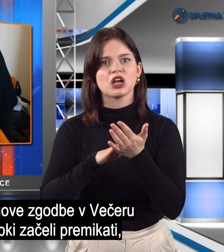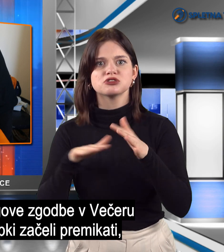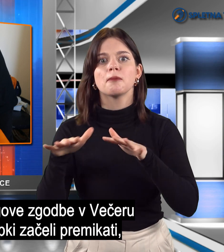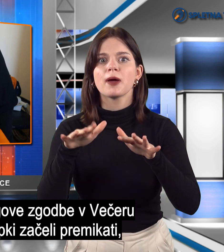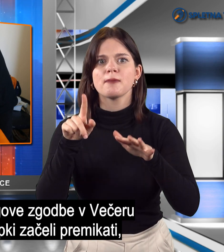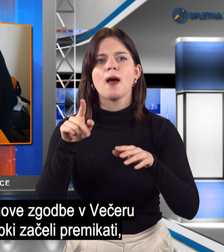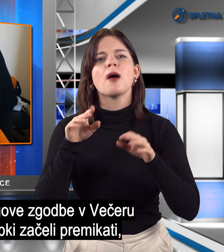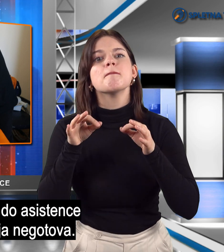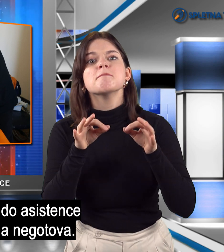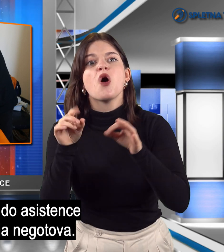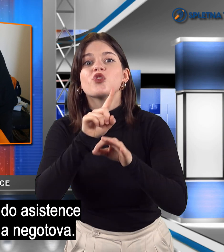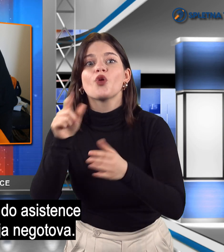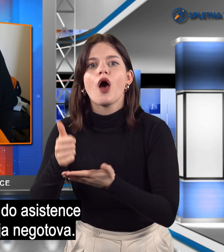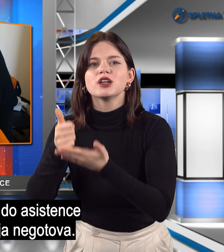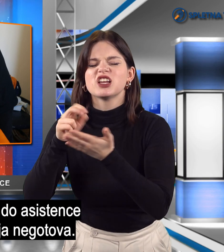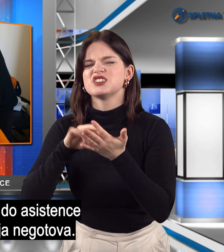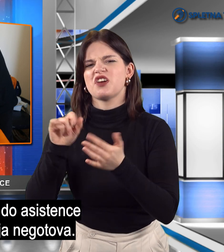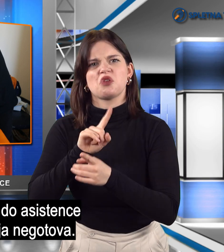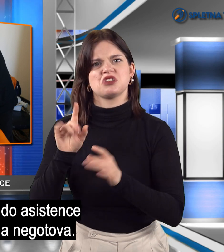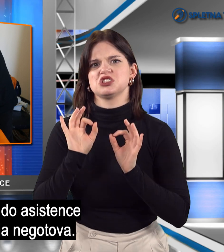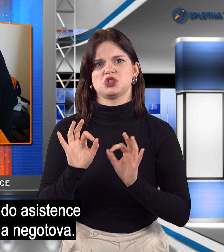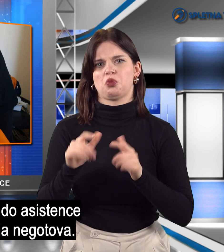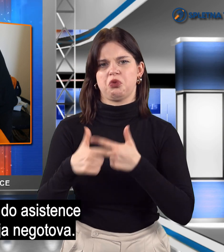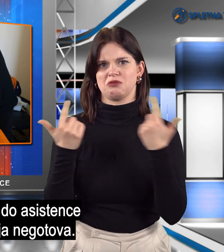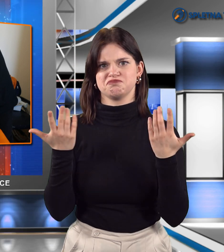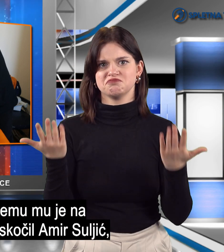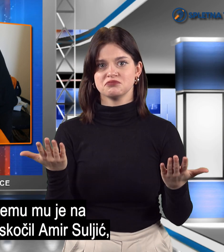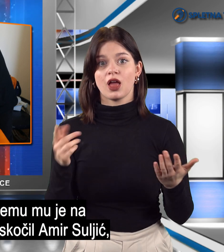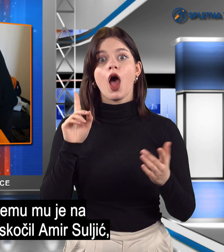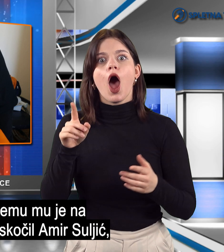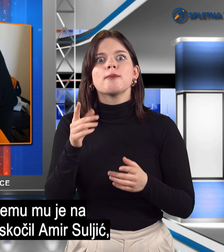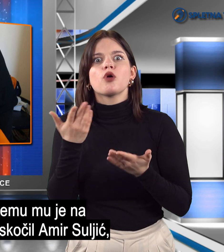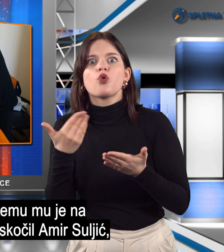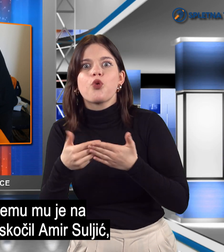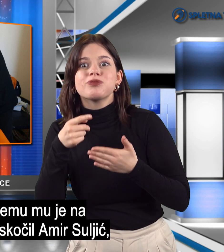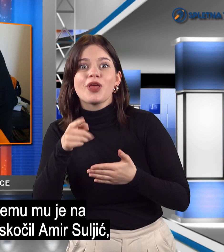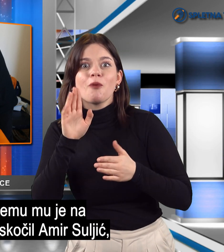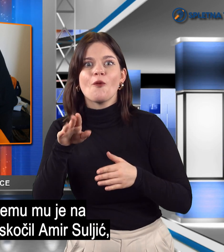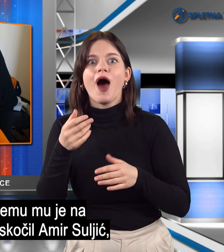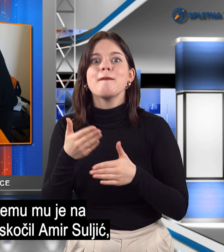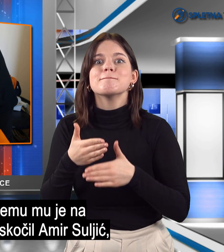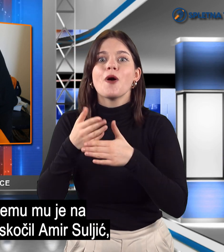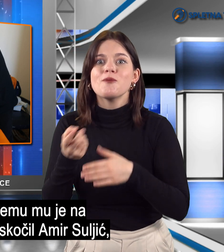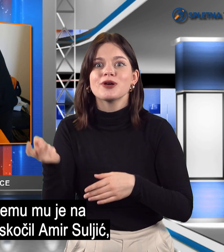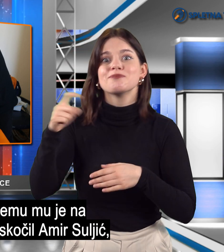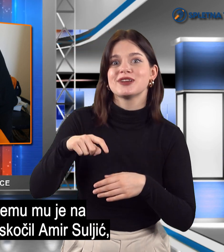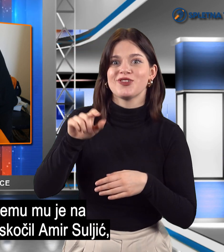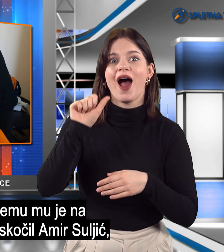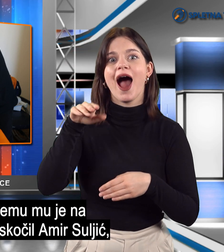se postopki začeli premikati, a pot do asistence ostaja negotova. Kljub temu mu je na pomoč